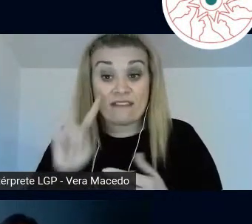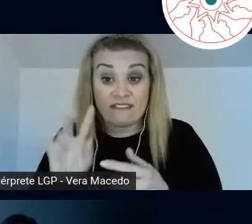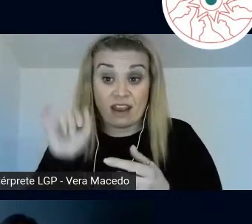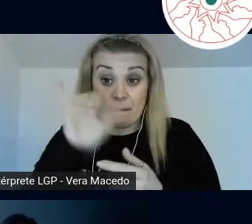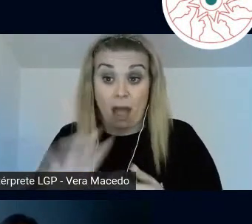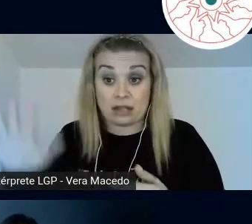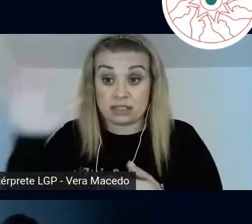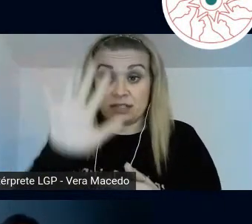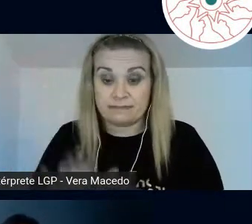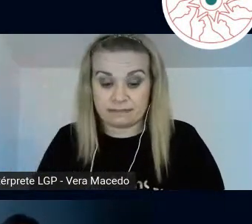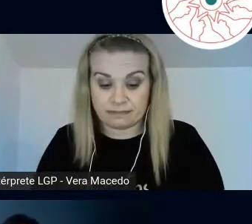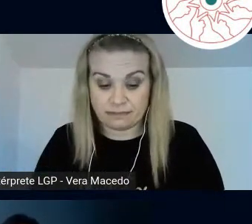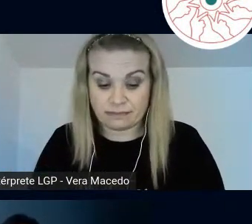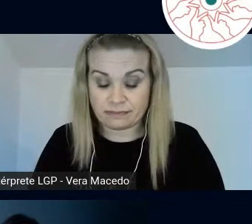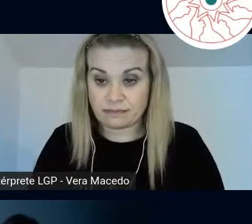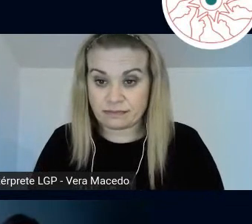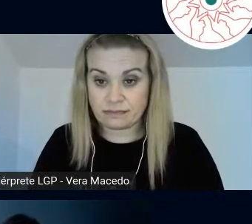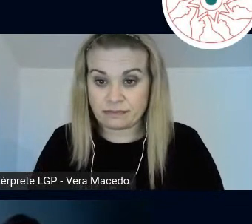slide.